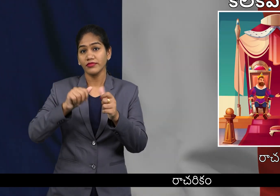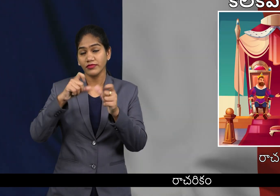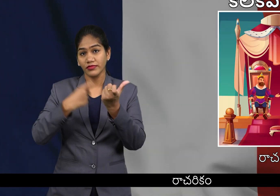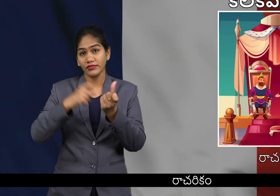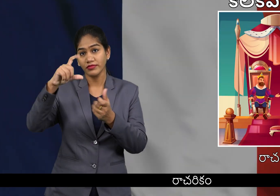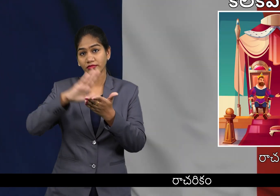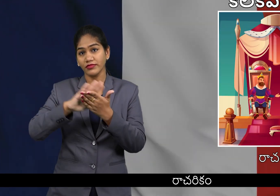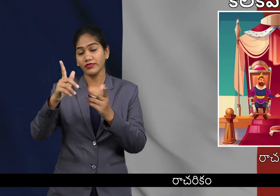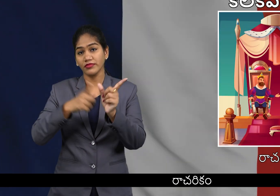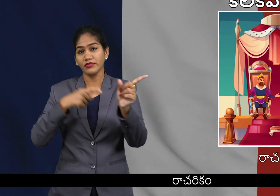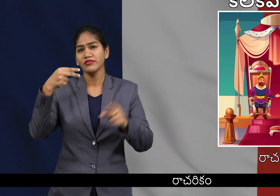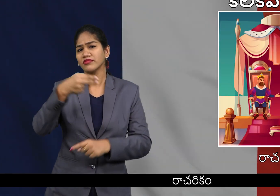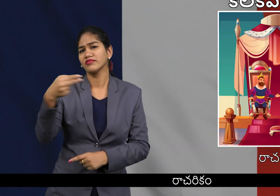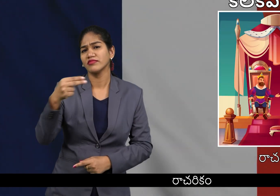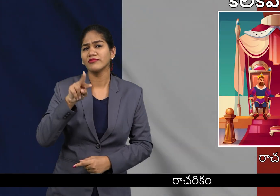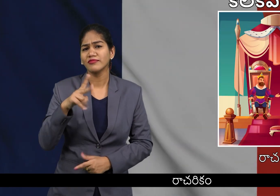రాచరికం,